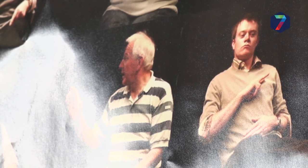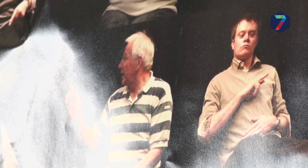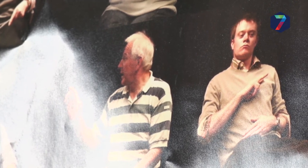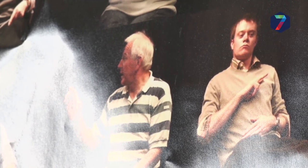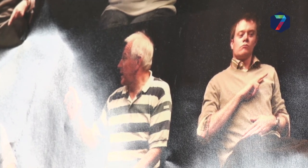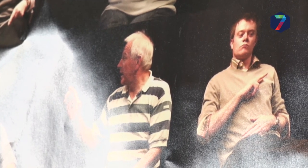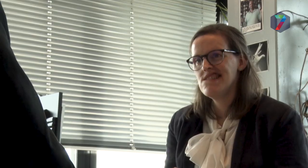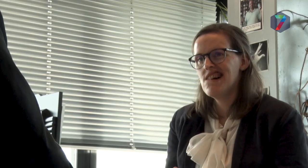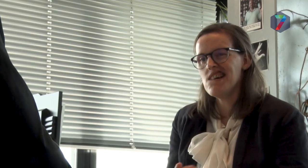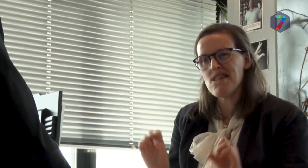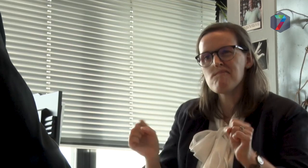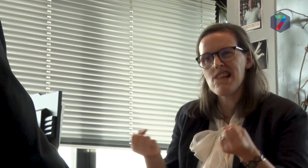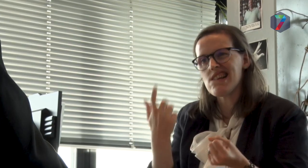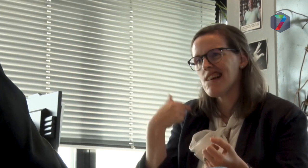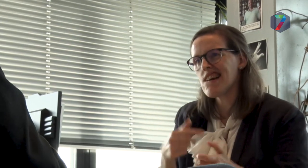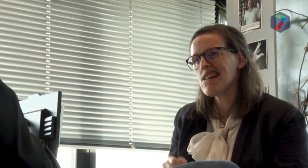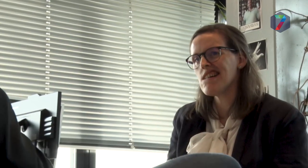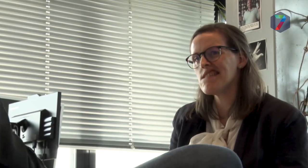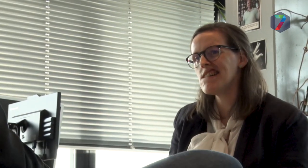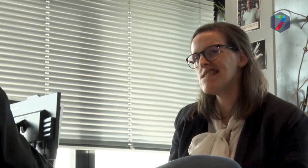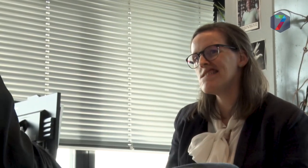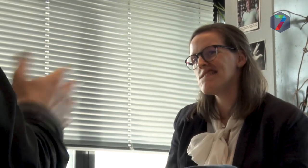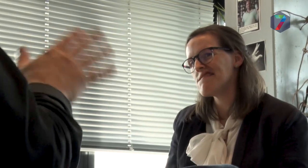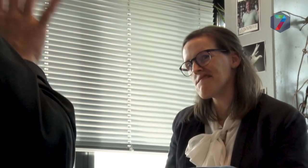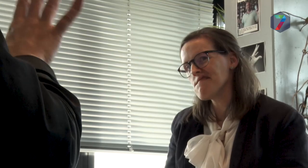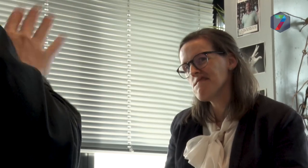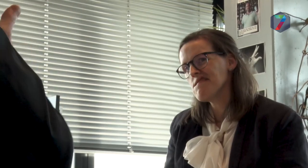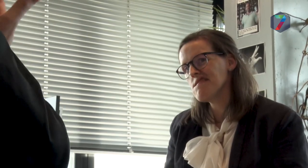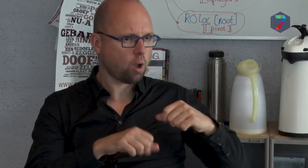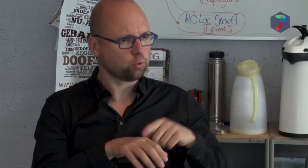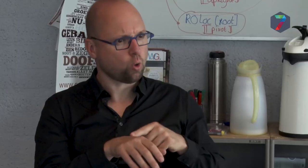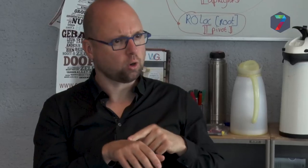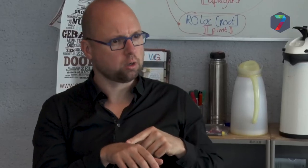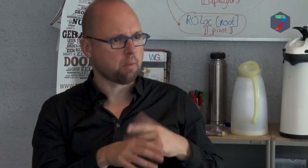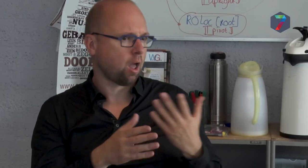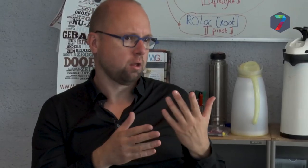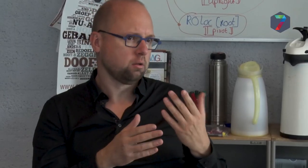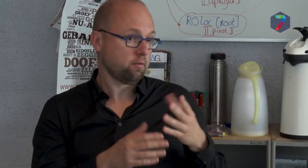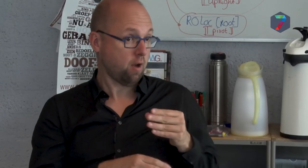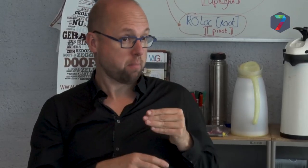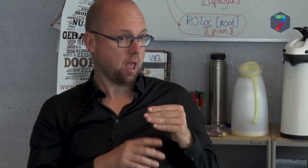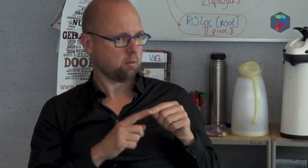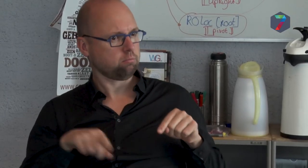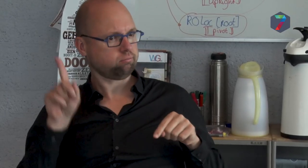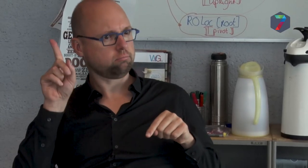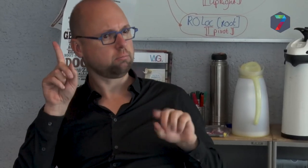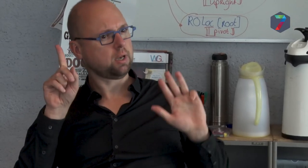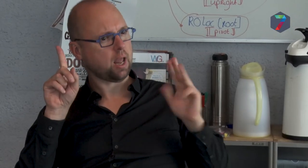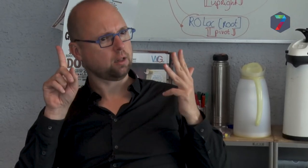Nederland zouden baat hebben bij de beheersing van een vorm van gebarentaal. Hoogleraar Onno Krasborn zet zich in de komende tijd in om